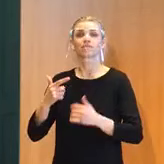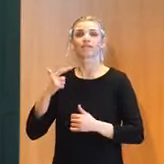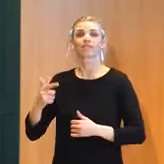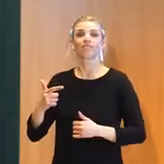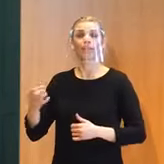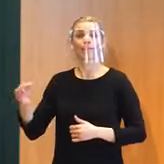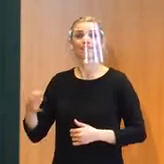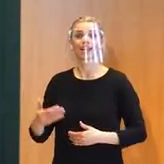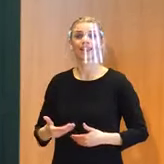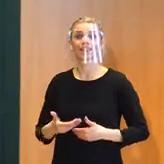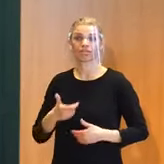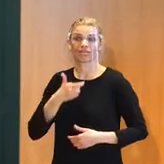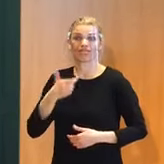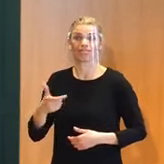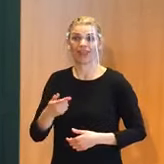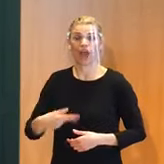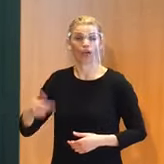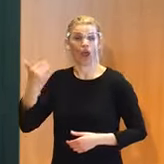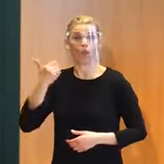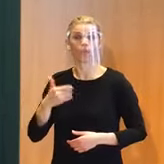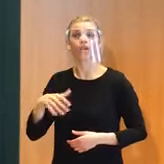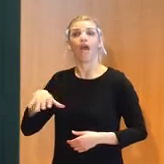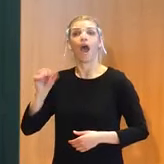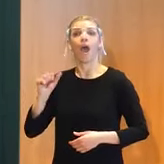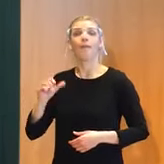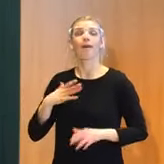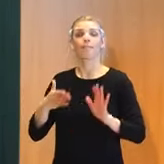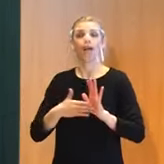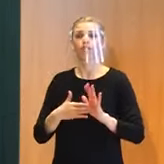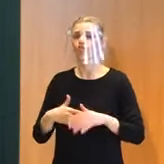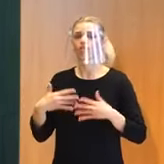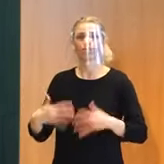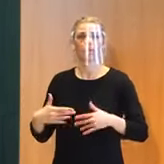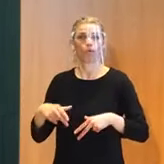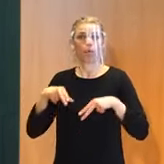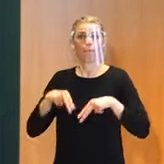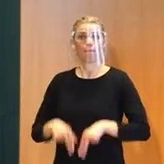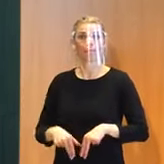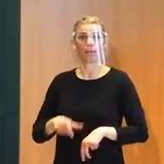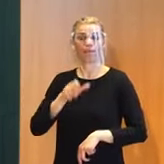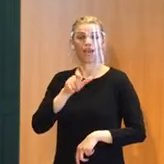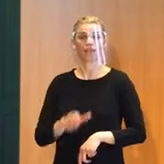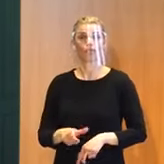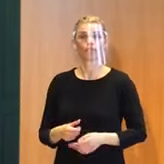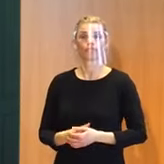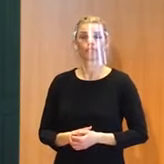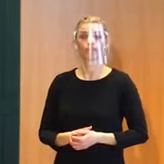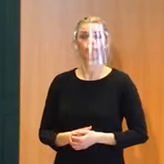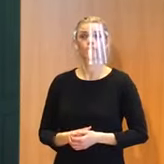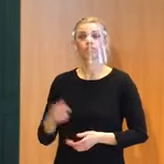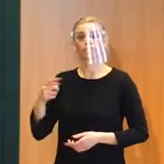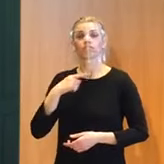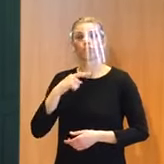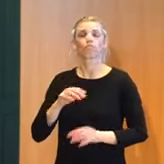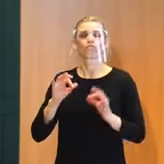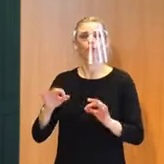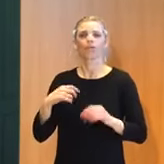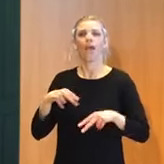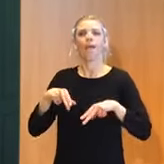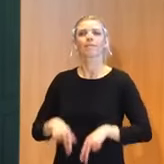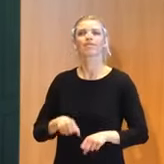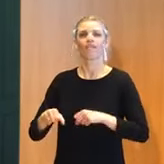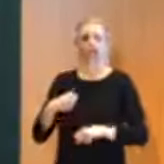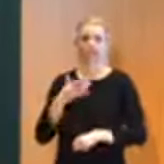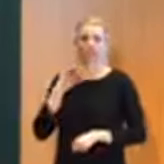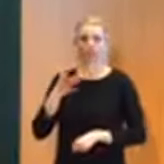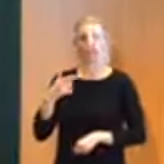82% národa je za to, aby Igor Matovič nebol premiérom. A keď on teraz len povie, dobre, nebudem premiérom, ja sa len